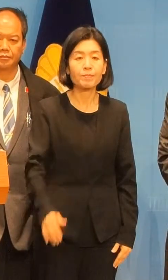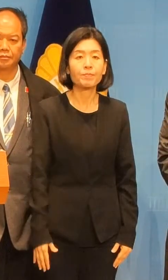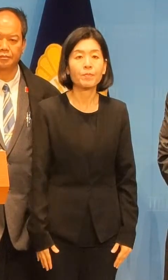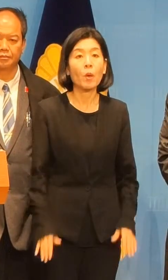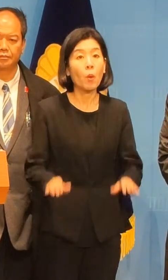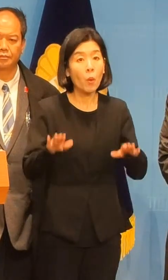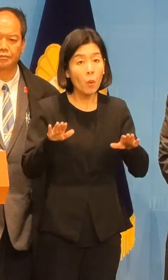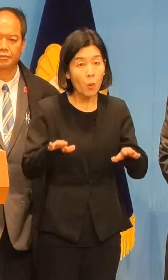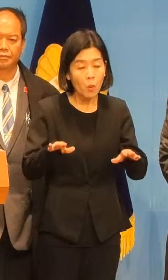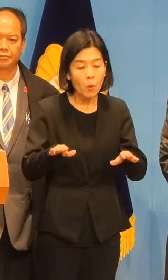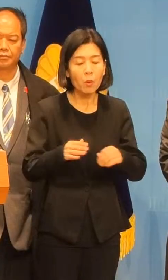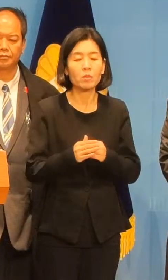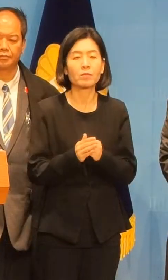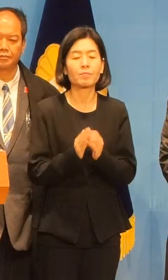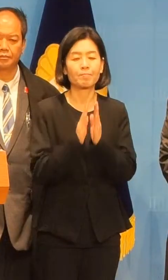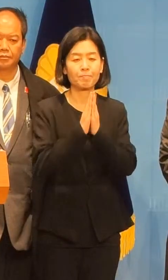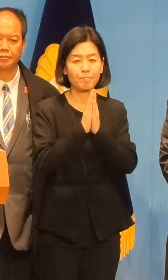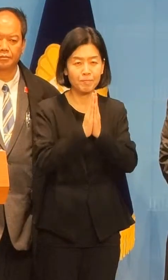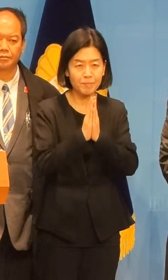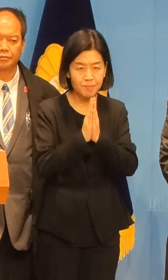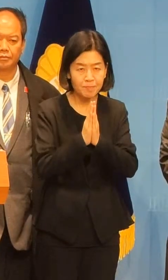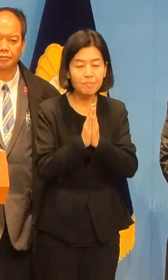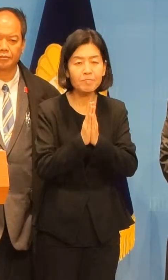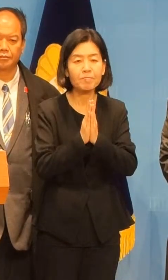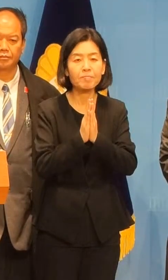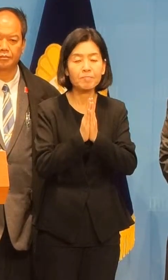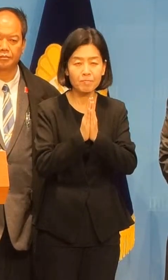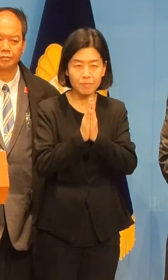이 자리는 미얀마 봄을 위한